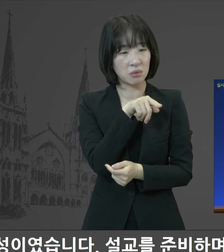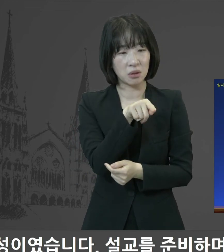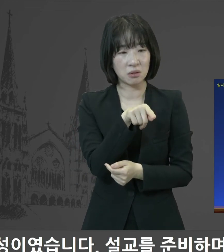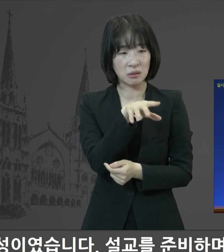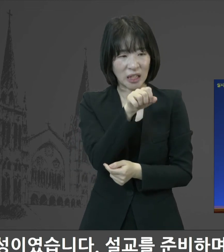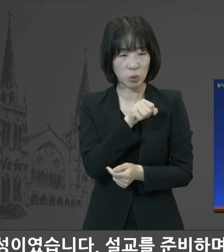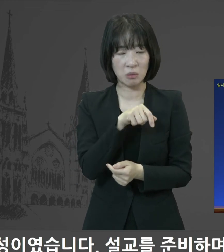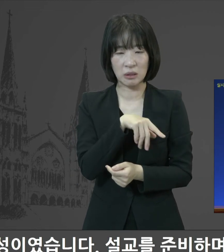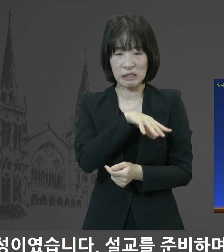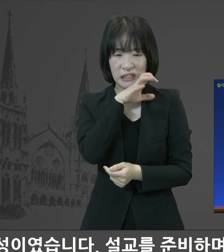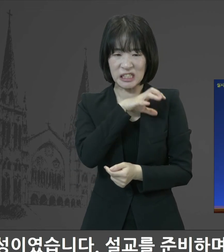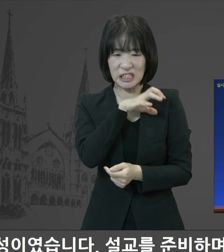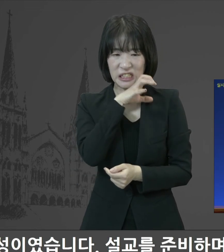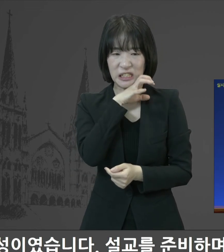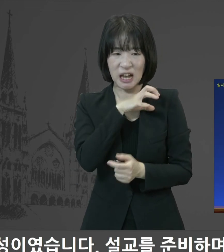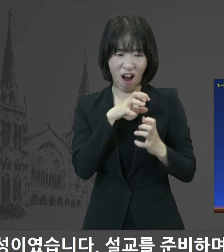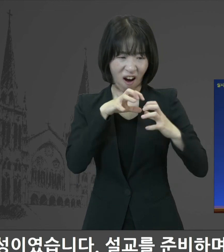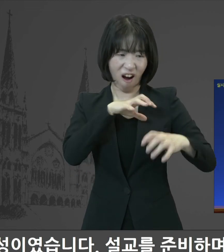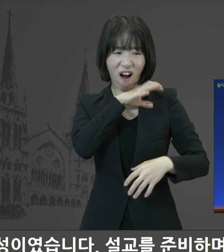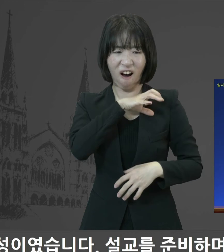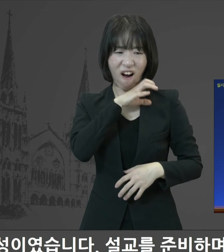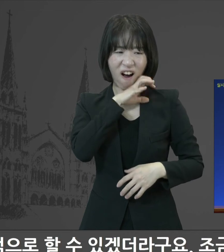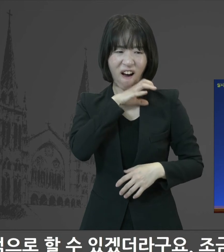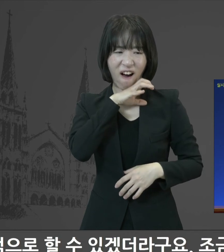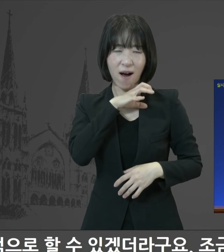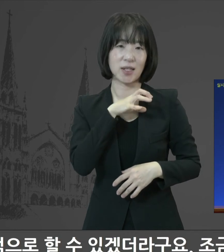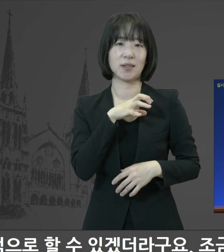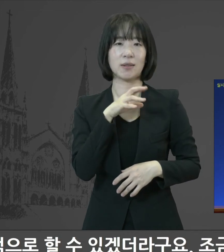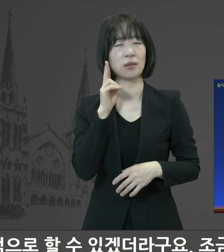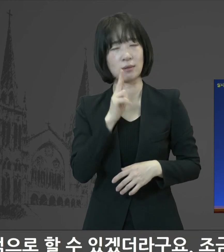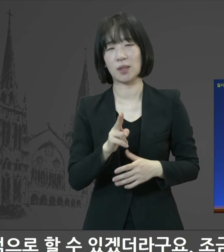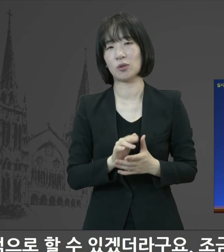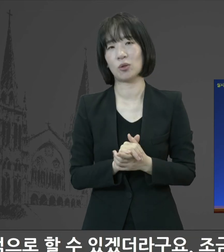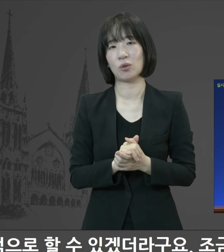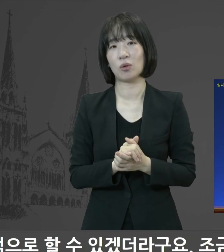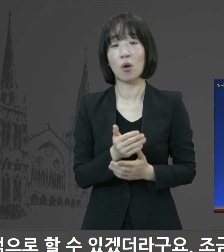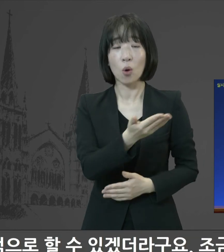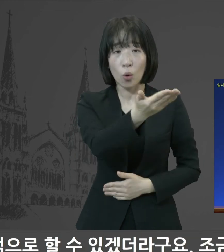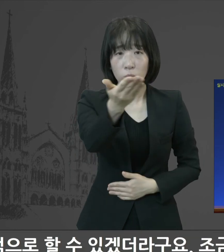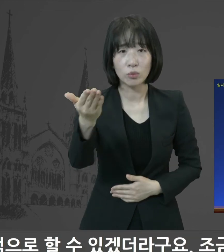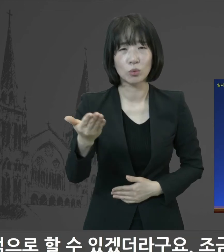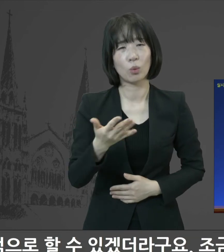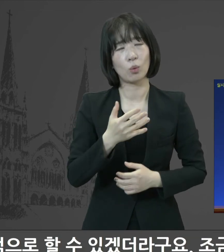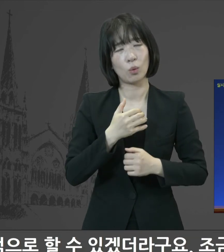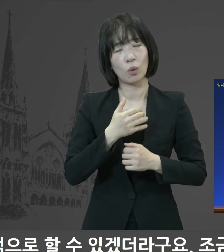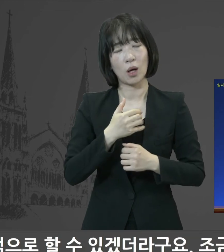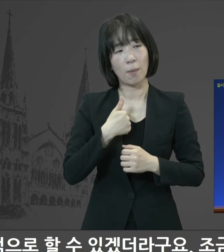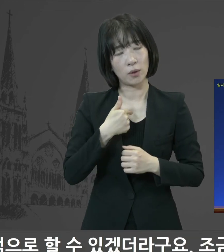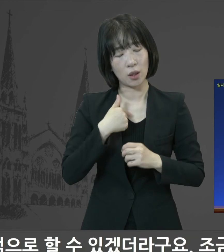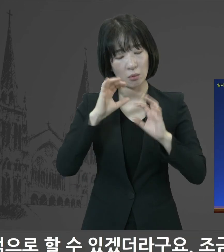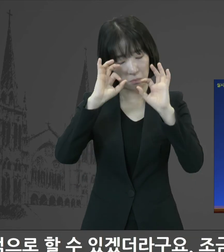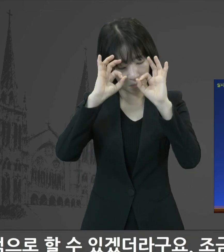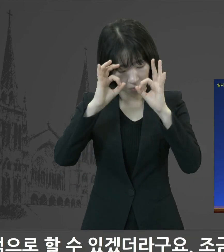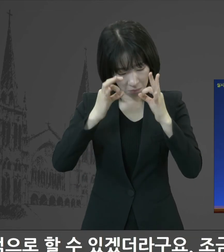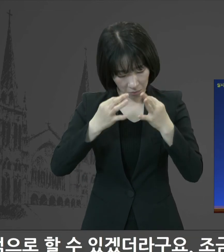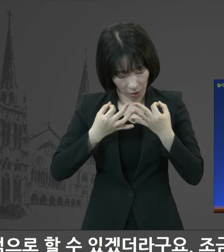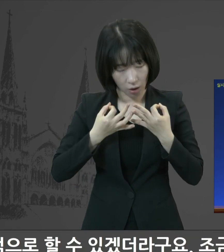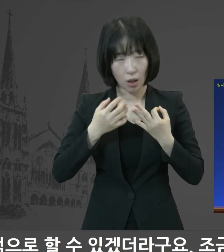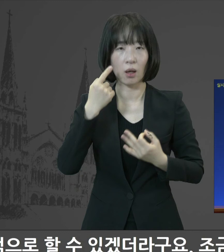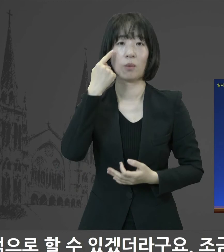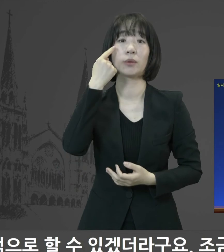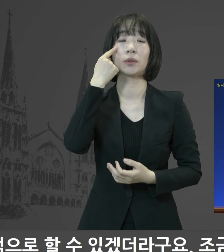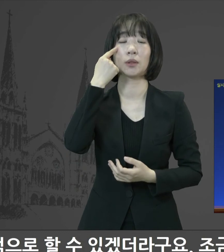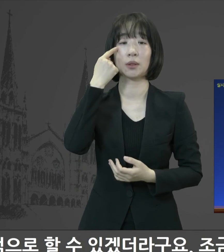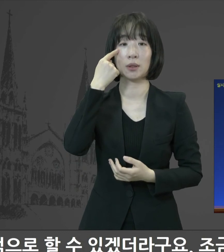그걸 가지고 막 뿔려서 불평불만 할 수 있겠더라고요. 저와 여러분 한번 조심스럽게 내가 갖고 있는 불평불만을 주 앞에서